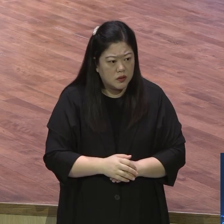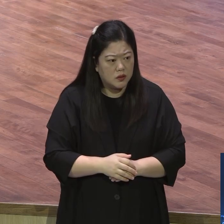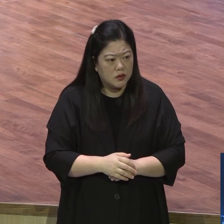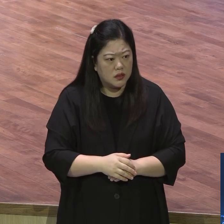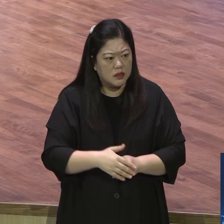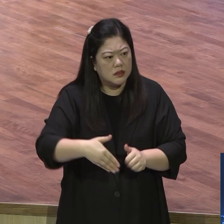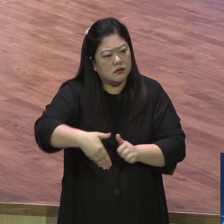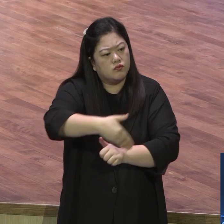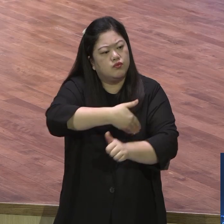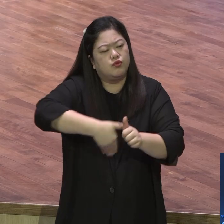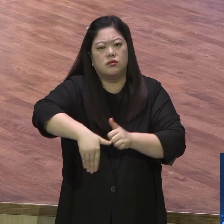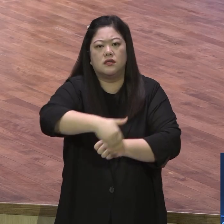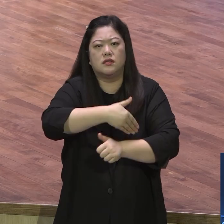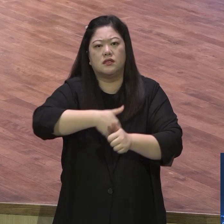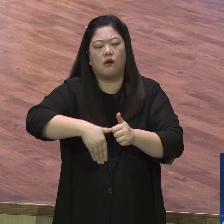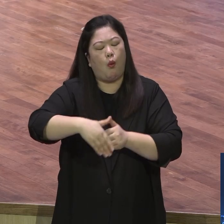모네요